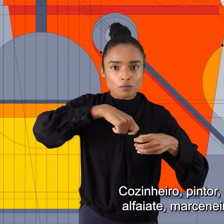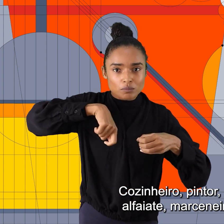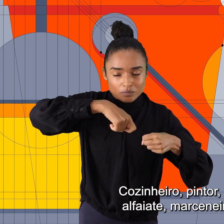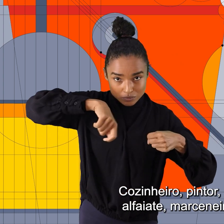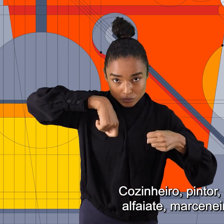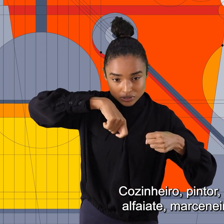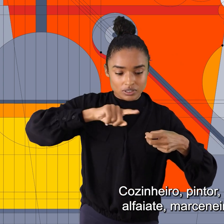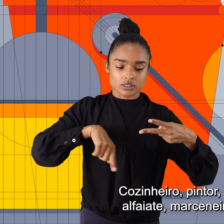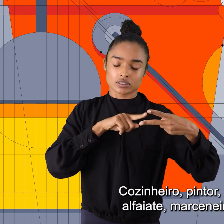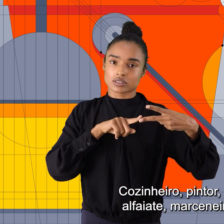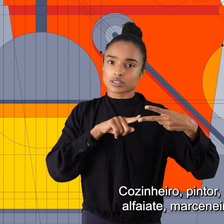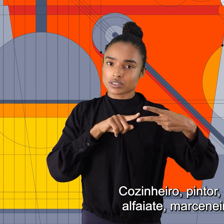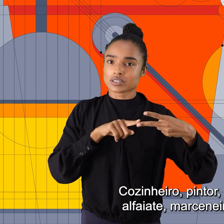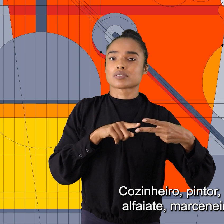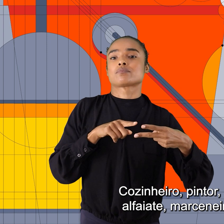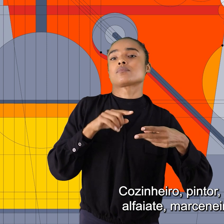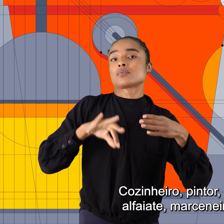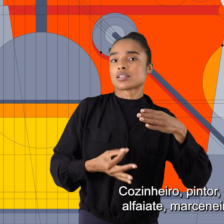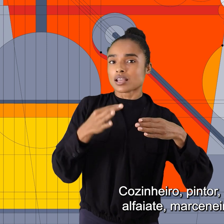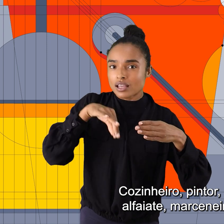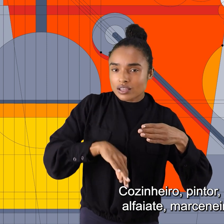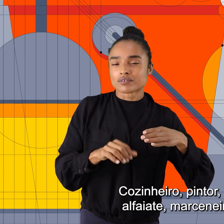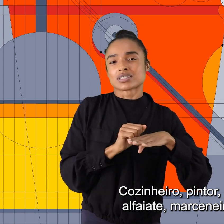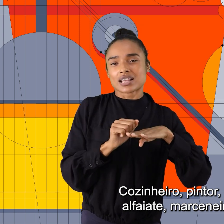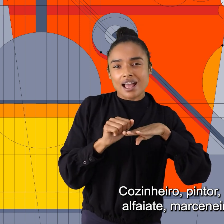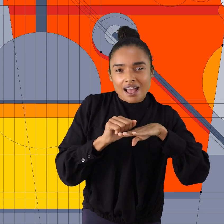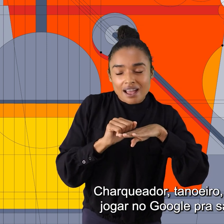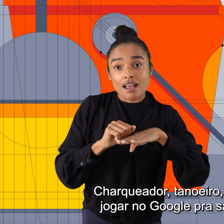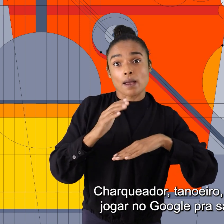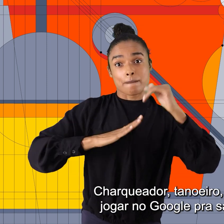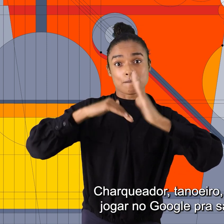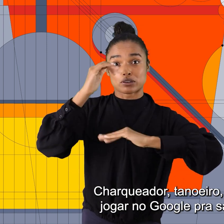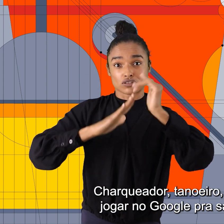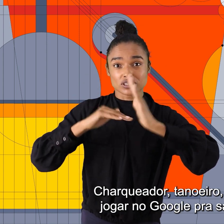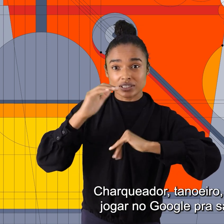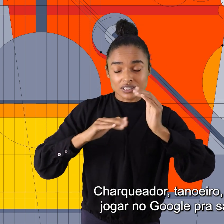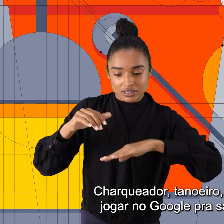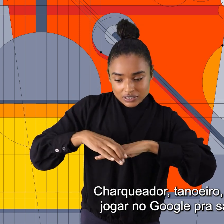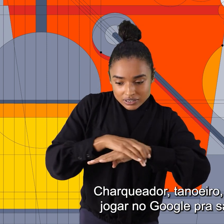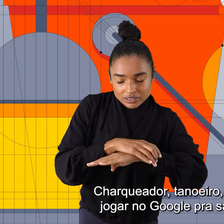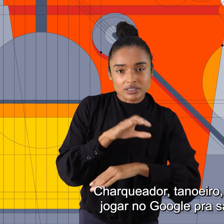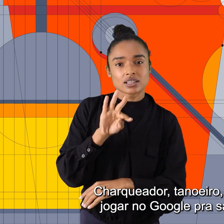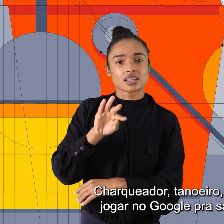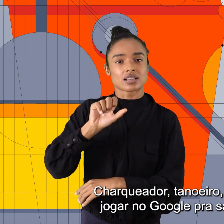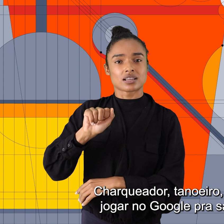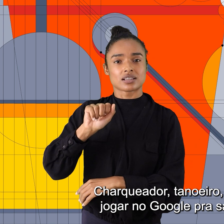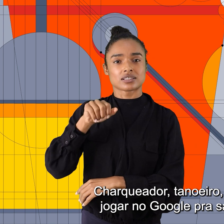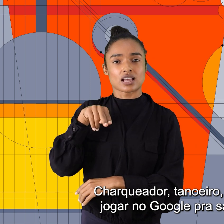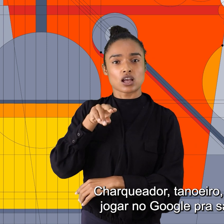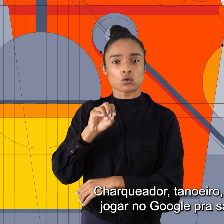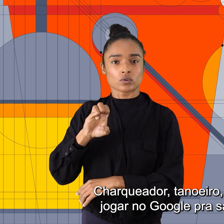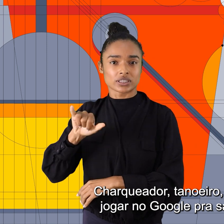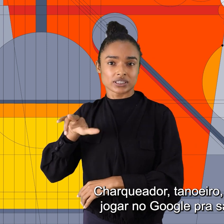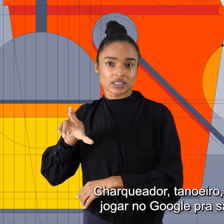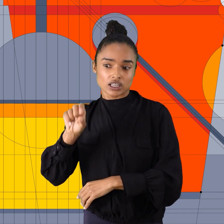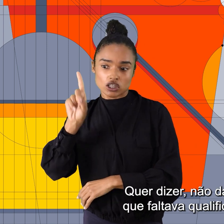cozinheiro, pintor, marinheiro, alfaiate, marceneiro, ferreiro, charqueador, tanoeiro, que eu precisei jogar no Google para saber o